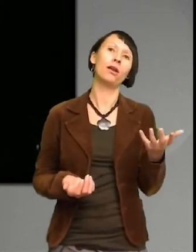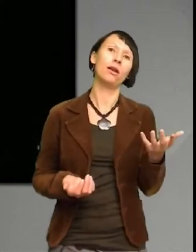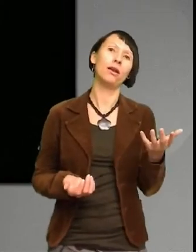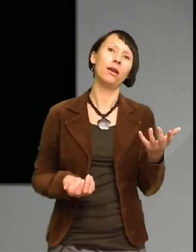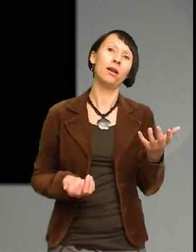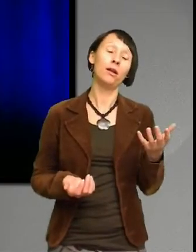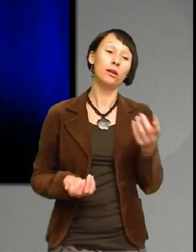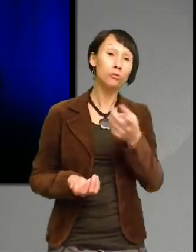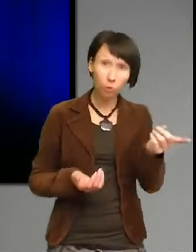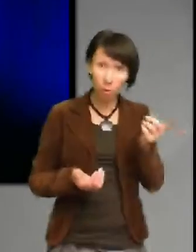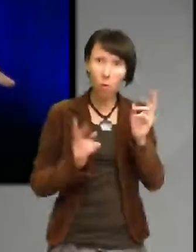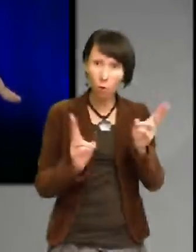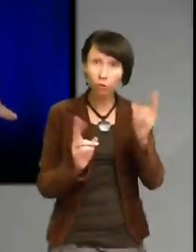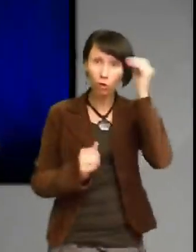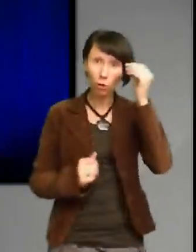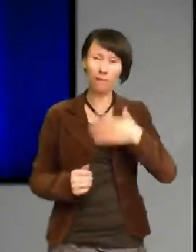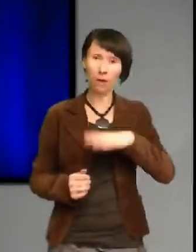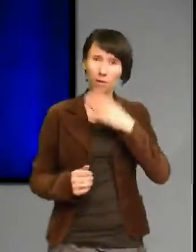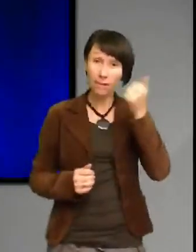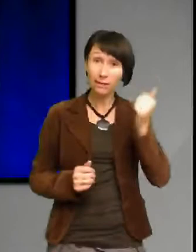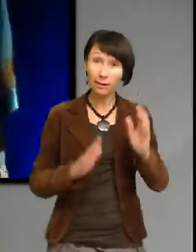om ett bättre liv? Som Aisha.